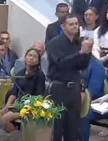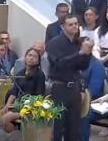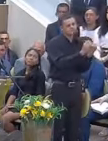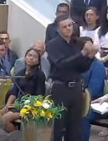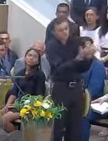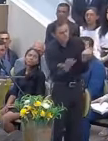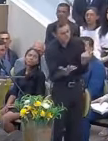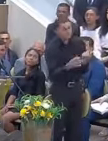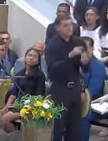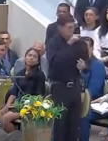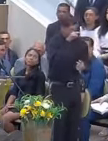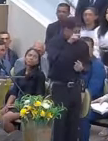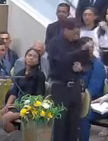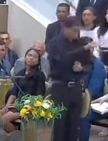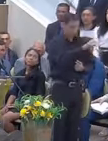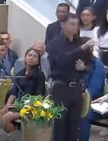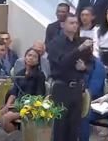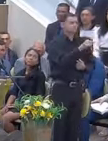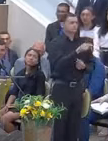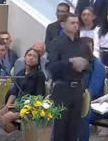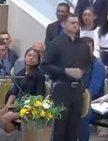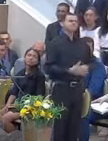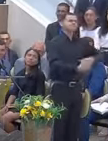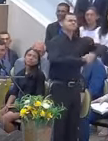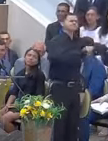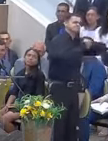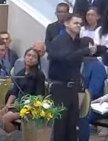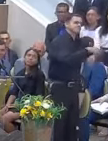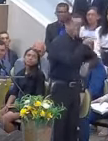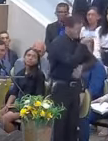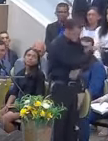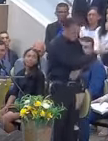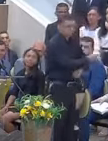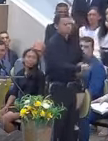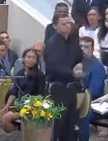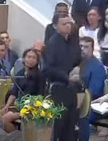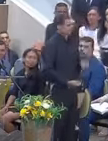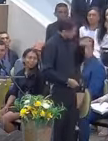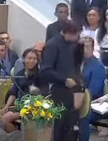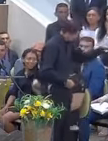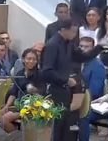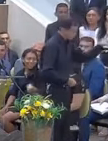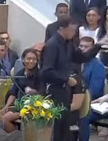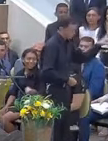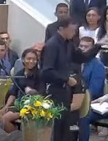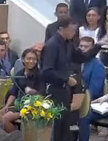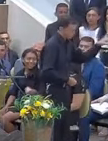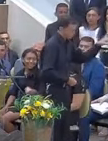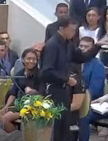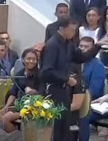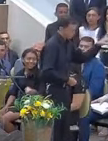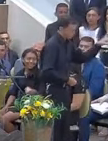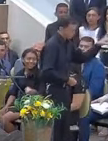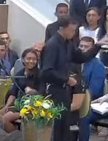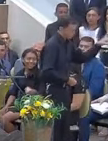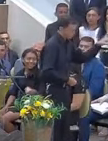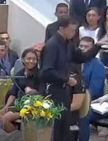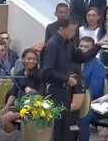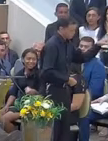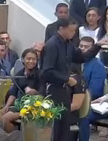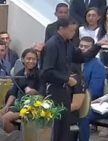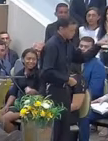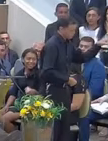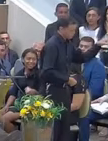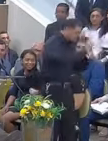tu... Vira para o teu irmão e pega a mão dele e diga: é tu, meu irmão. Diga para ele aí: é tu. Se tu tem fé